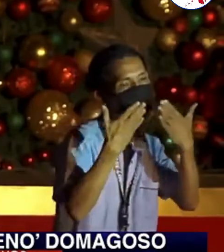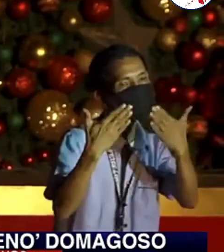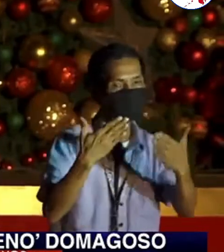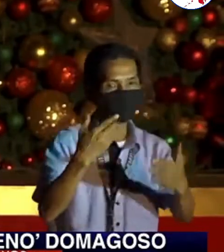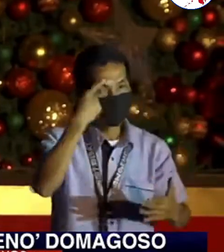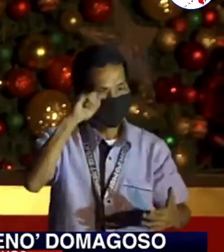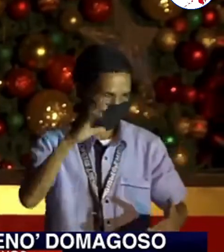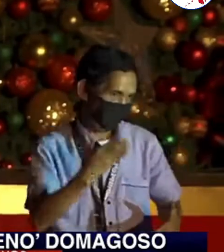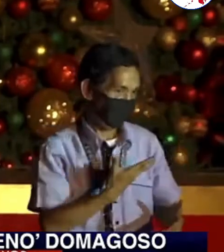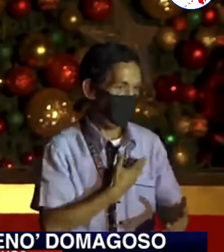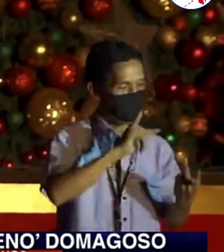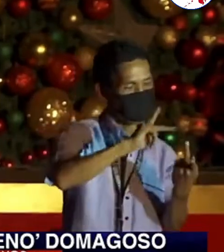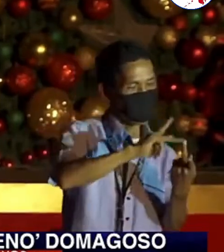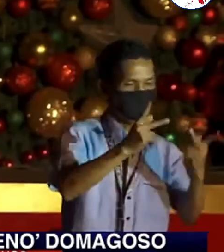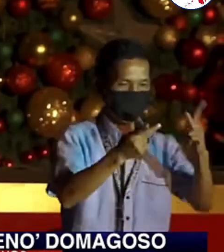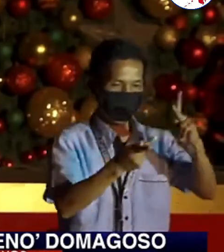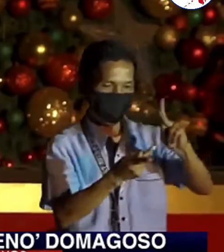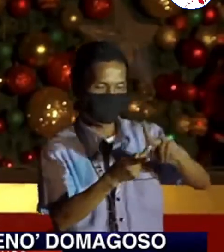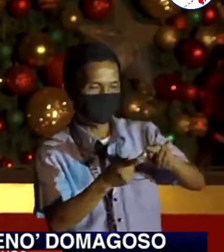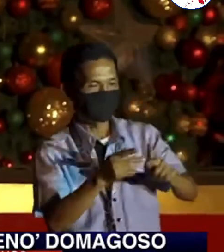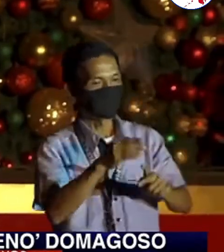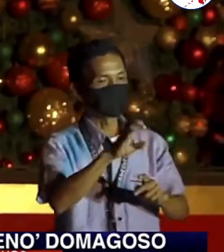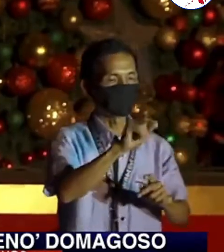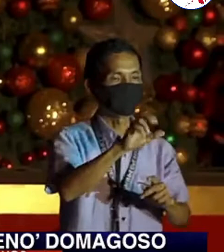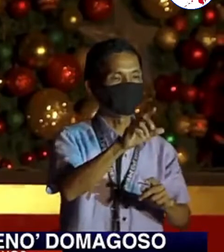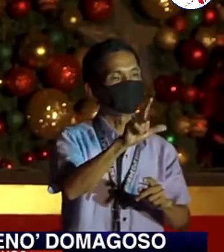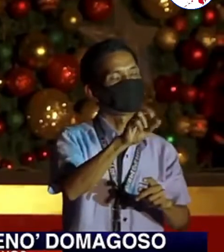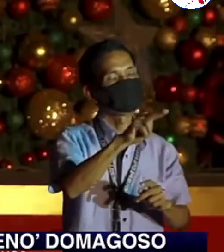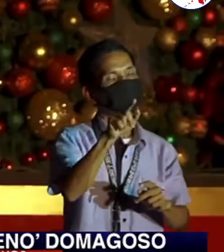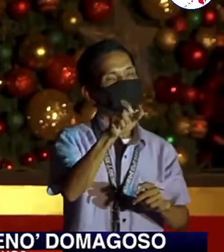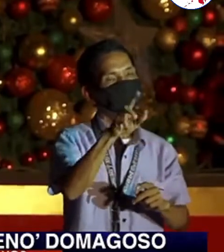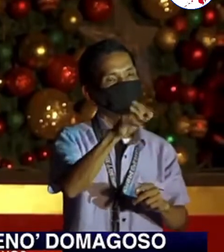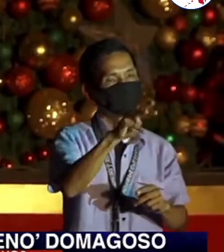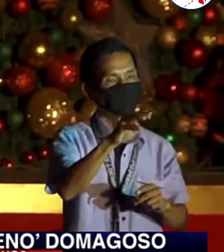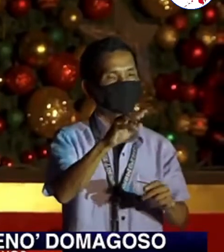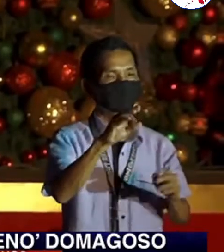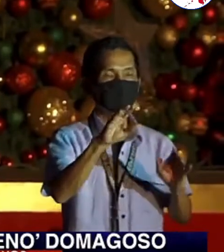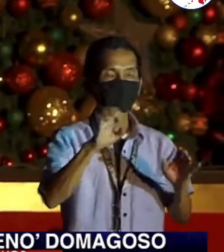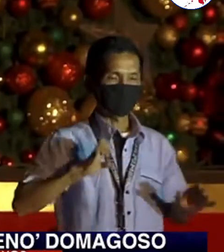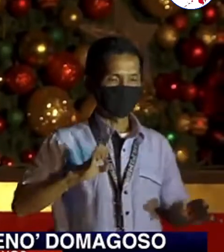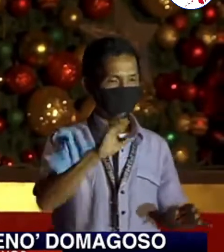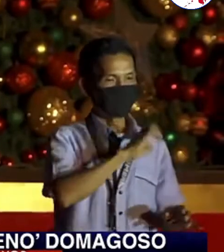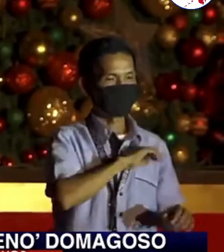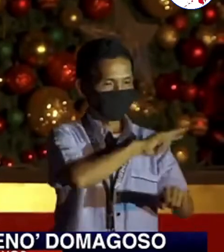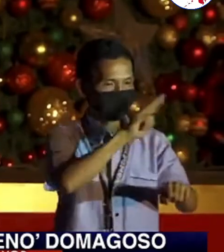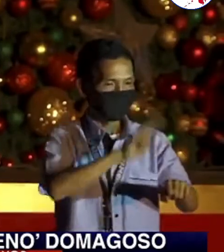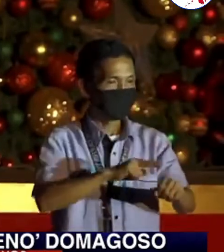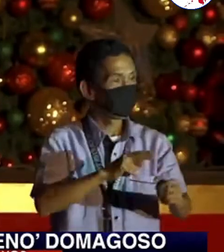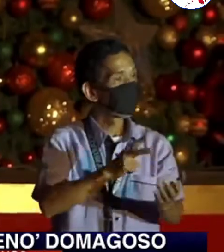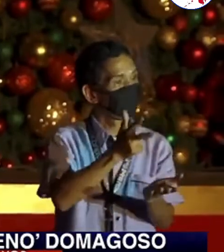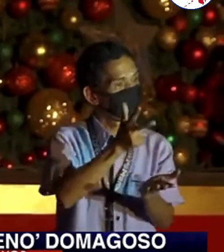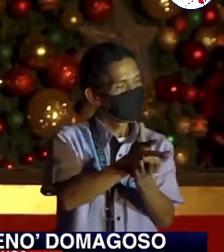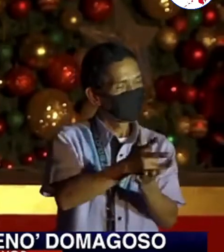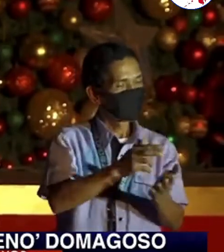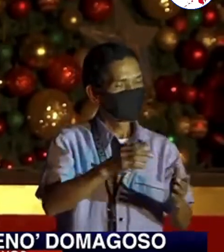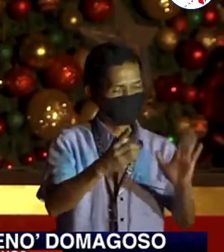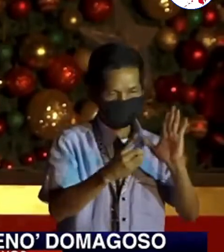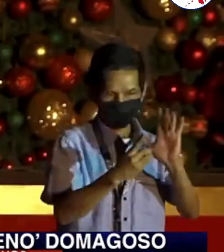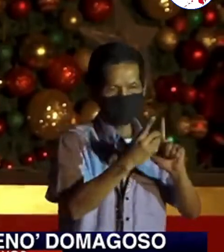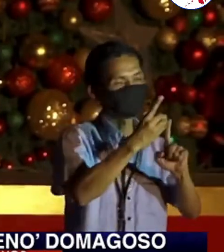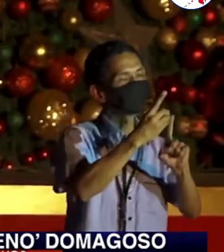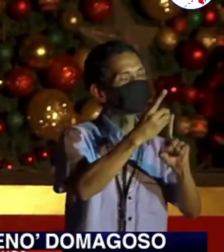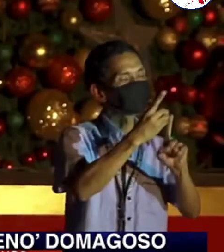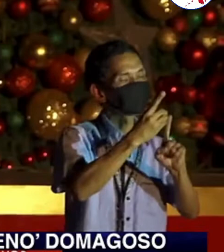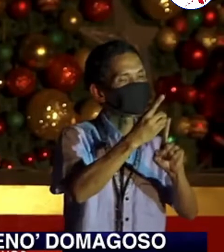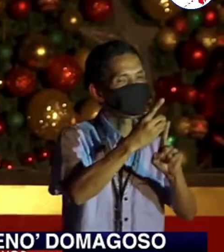sa ating mga partners, Ms. Cecil Lorenzana Romero, Executive Director, National Parks Development.